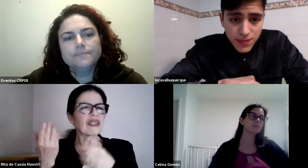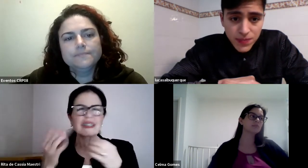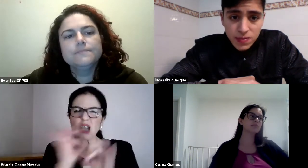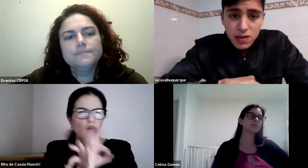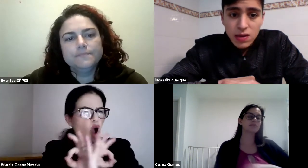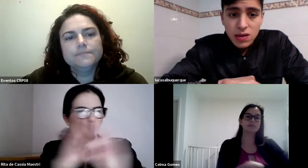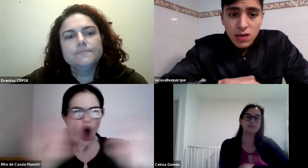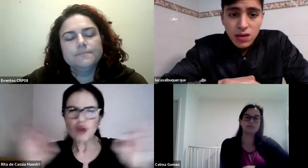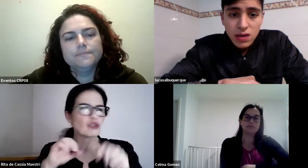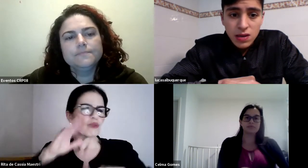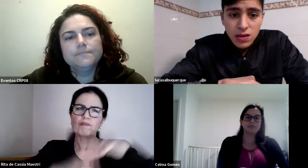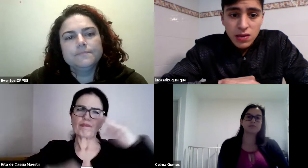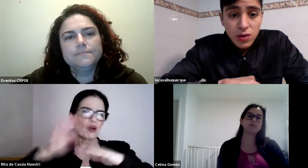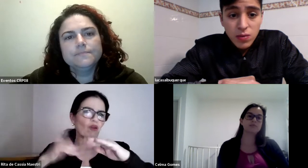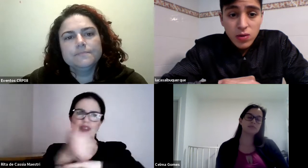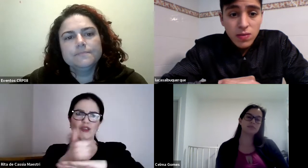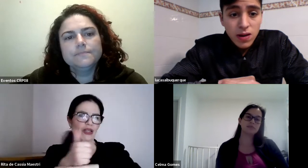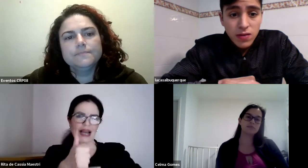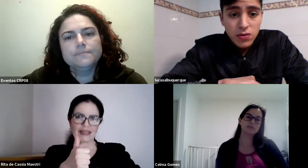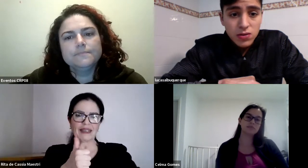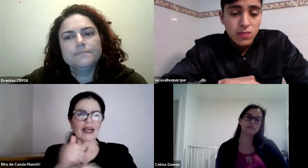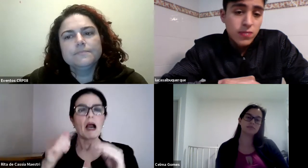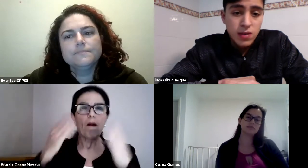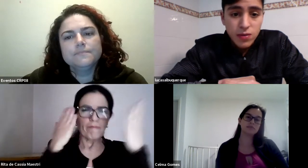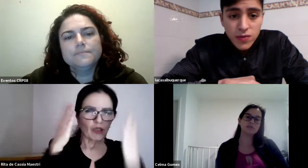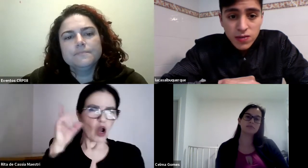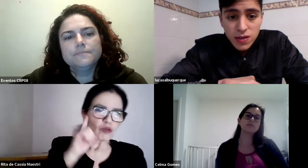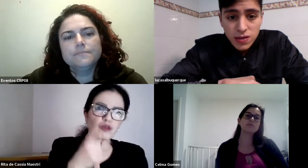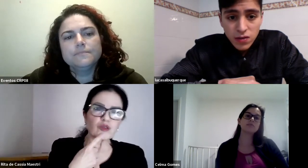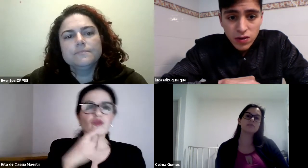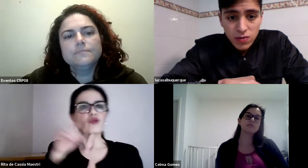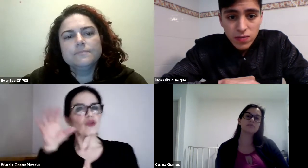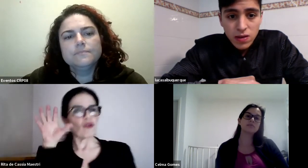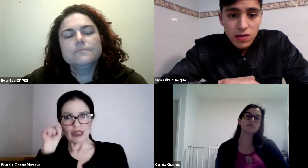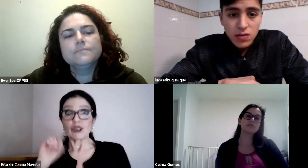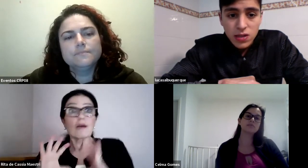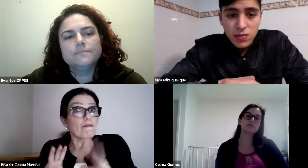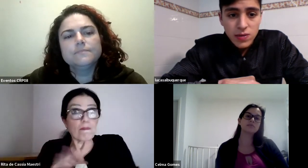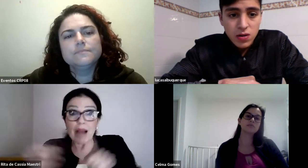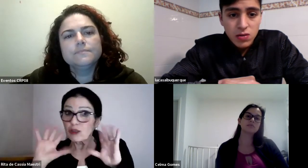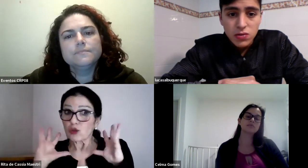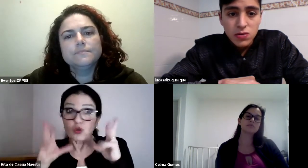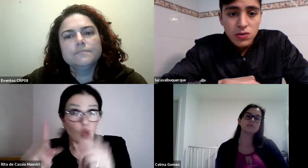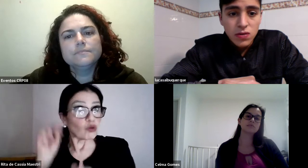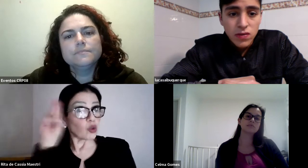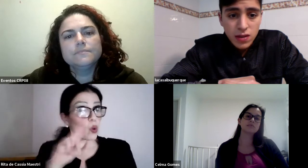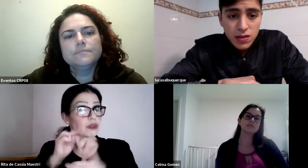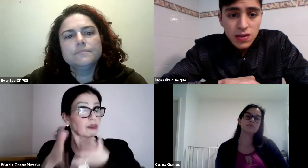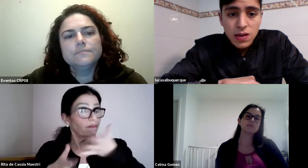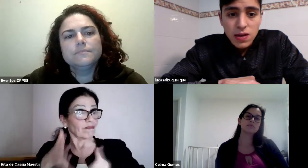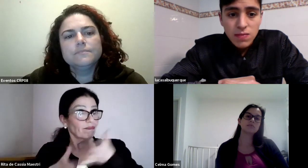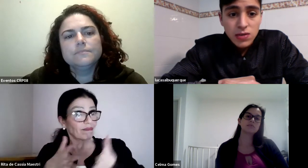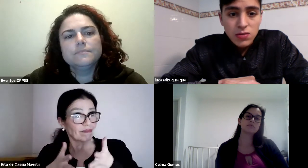também. E isso é muito maravilhoso, porque a profissão se desenvolveu. Então, nós temos psicólogos surdos e